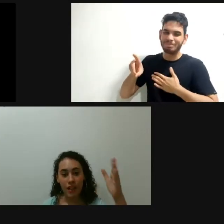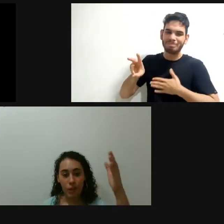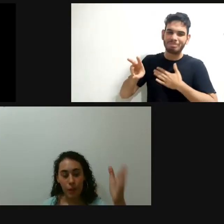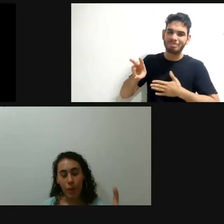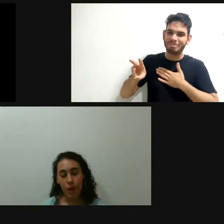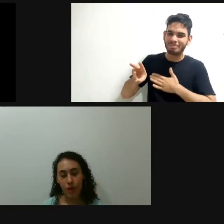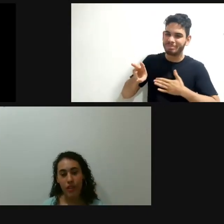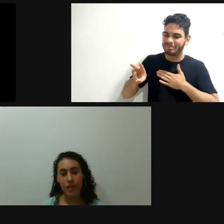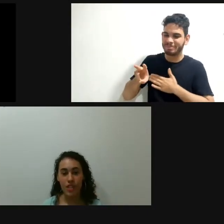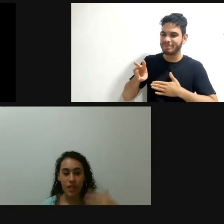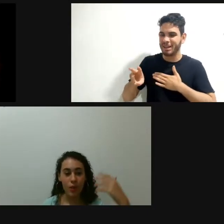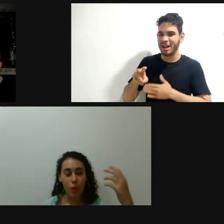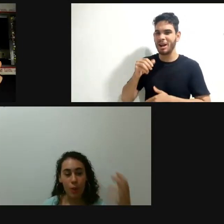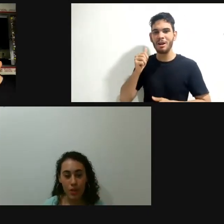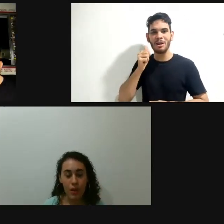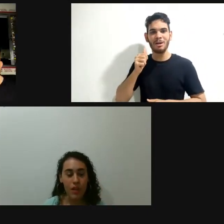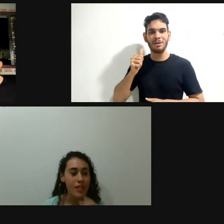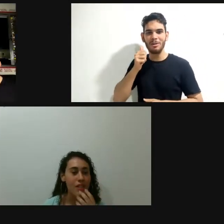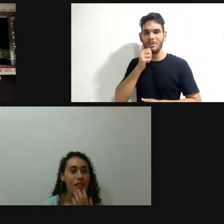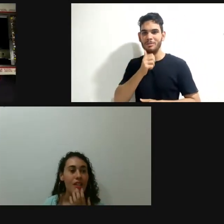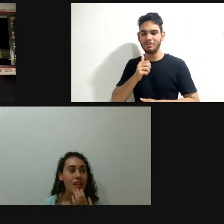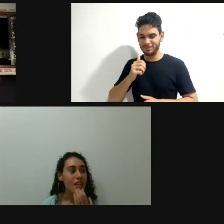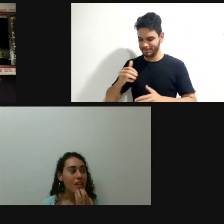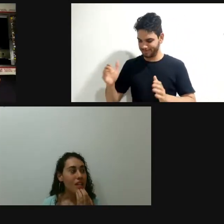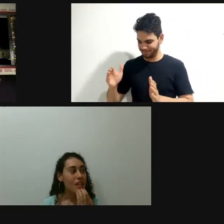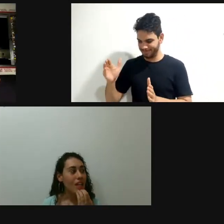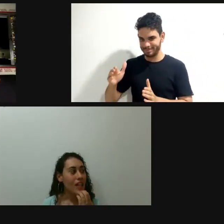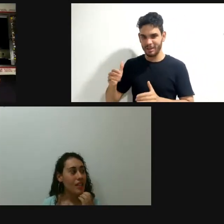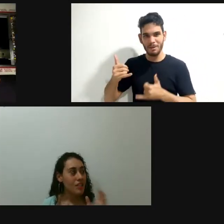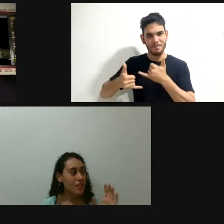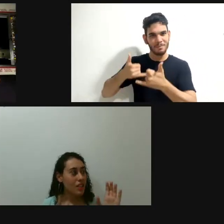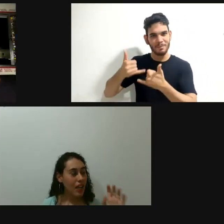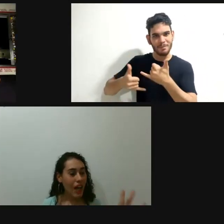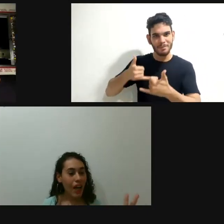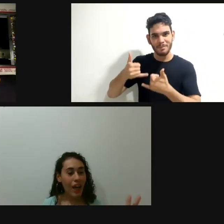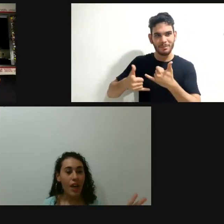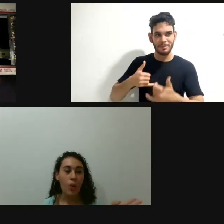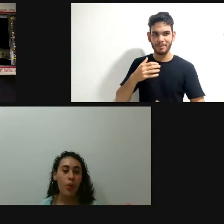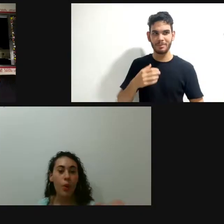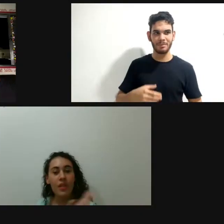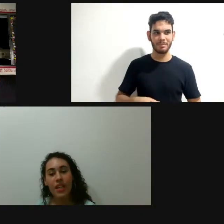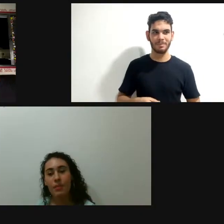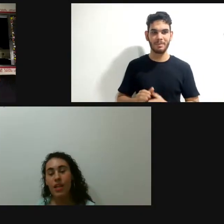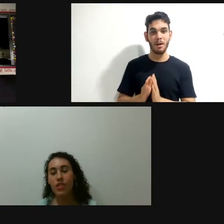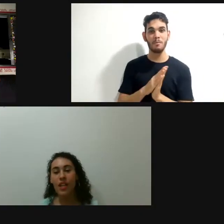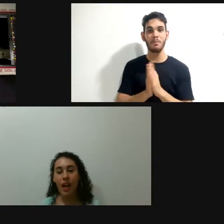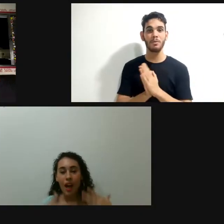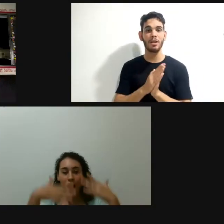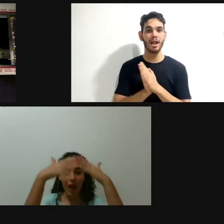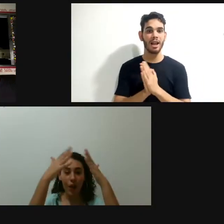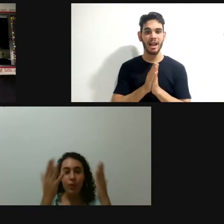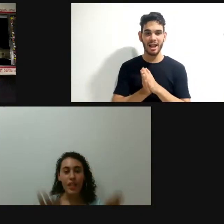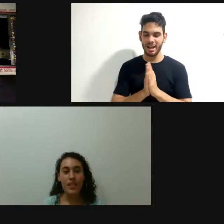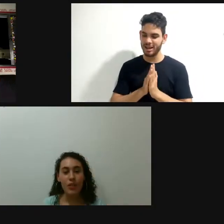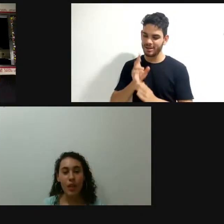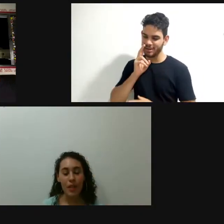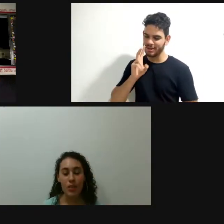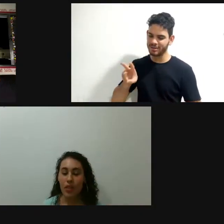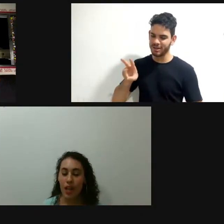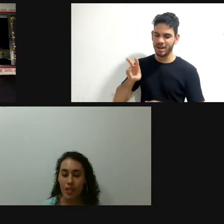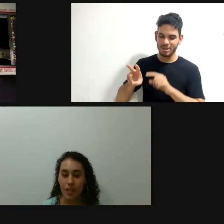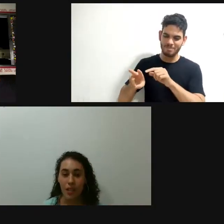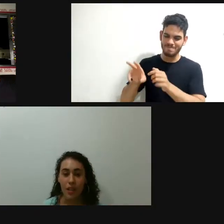felina antropomórfica, vestida com roupas humanas. E de lá eu comecei a imaginar o desenho